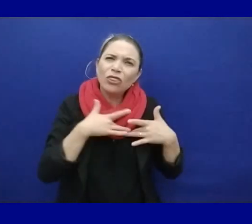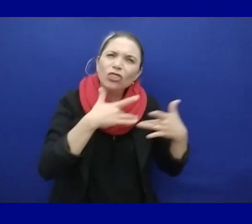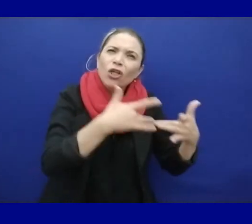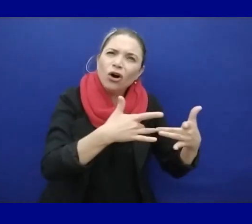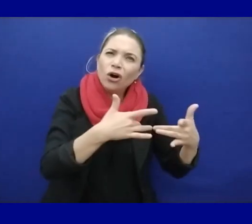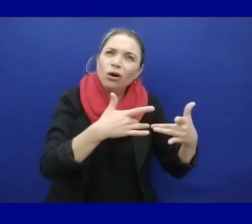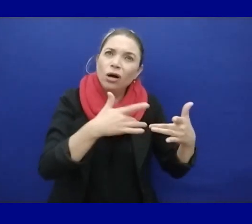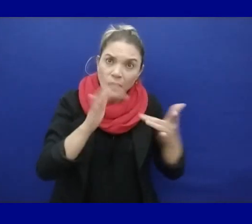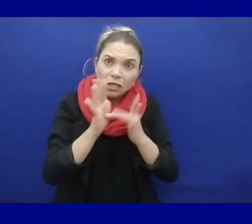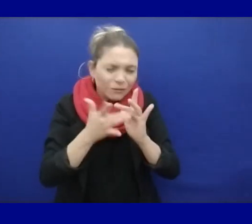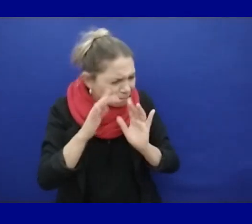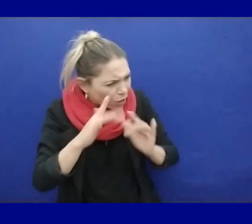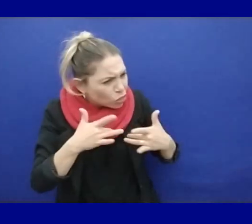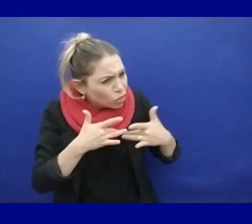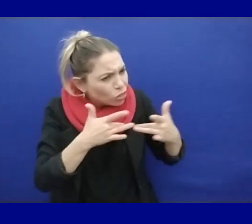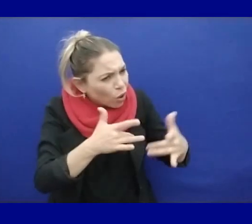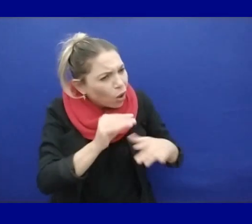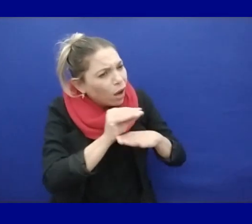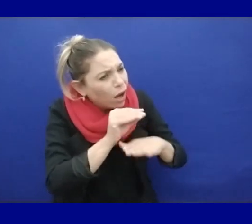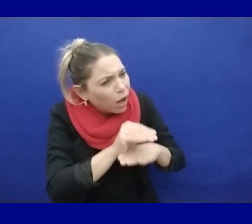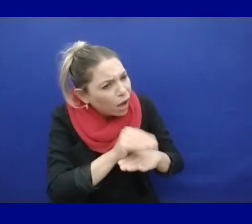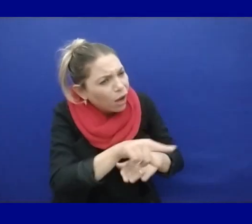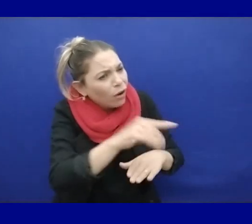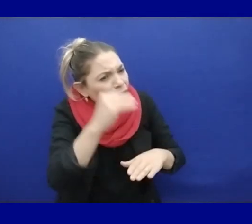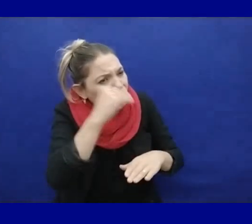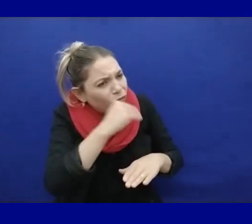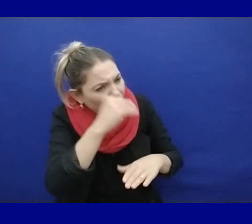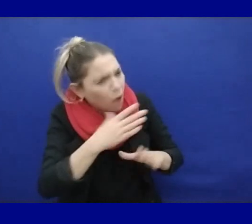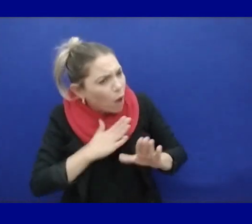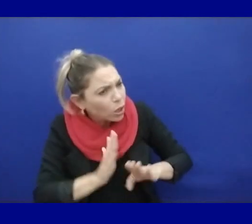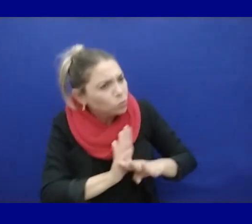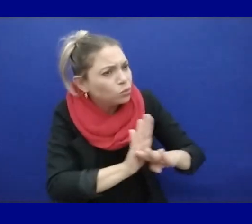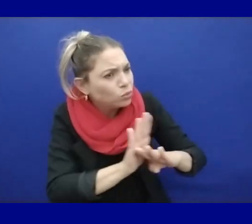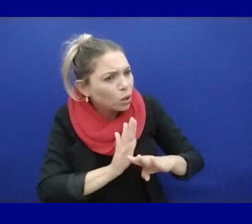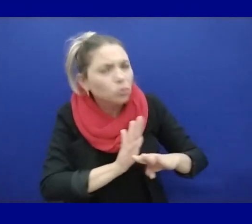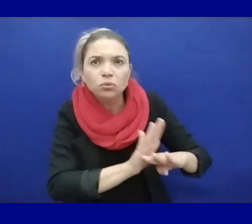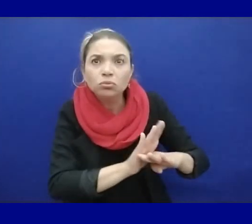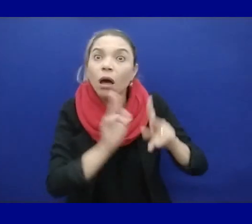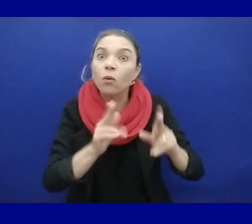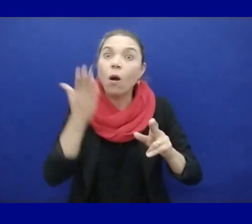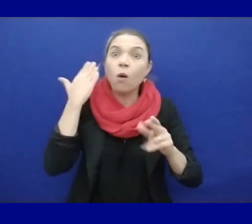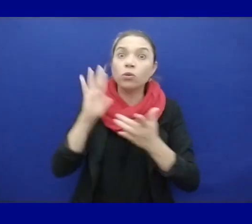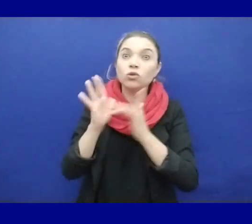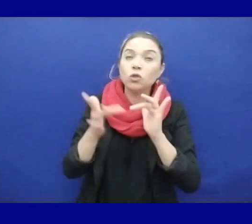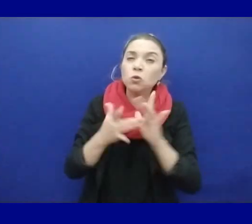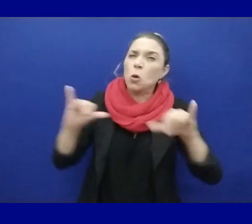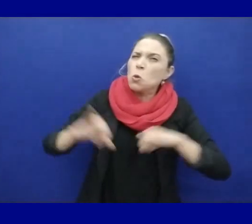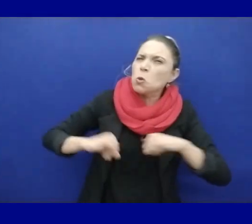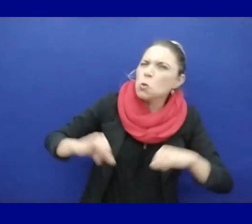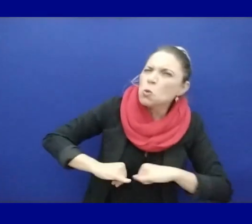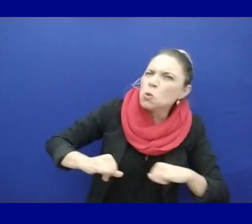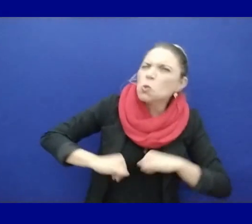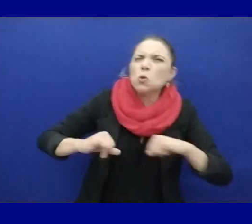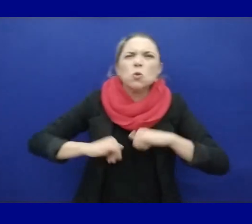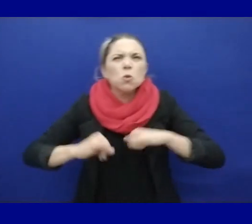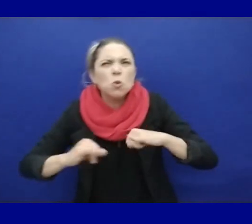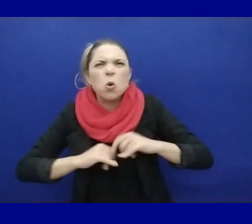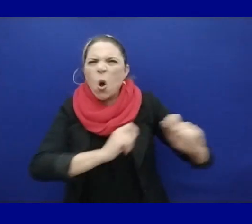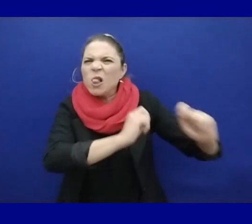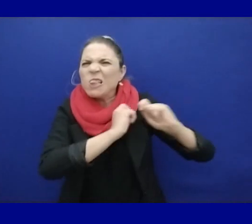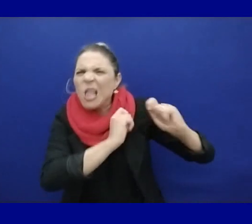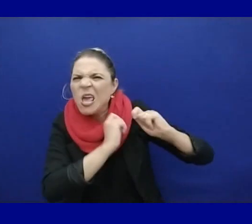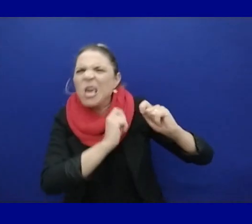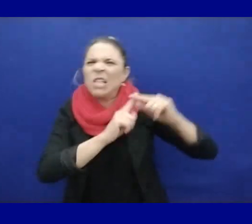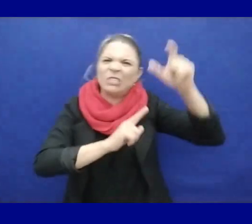compadecer-se das nossas fraquezas. Antes, foi ele tentado em todas as coisas à nossa semelhança,